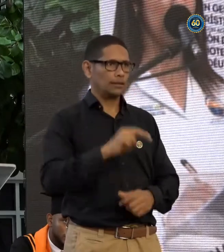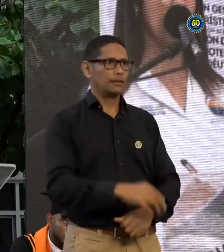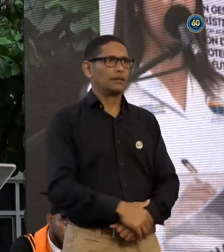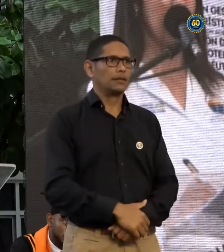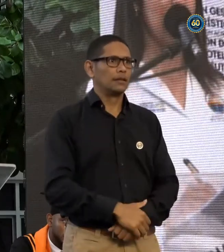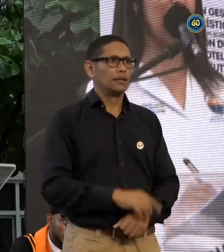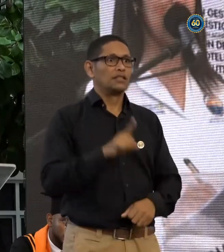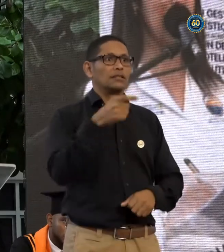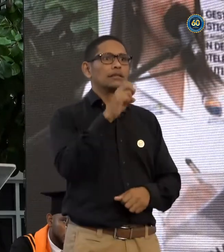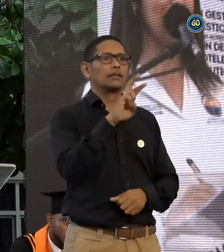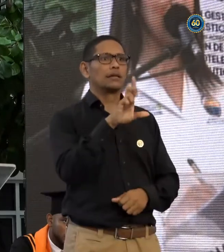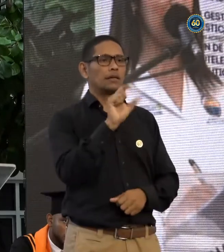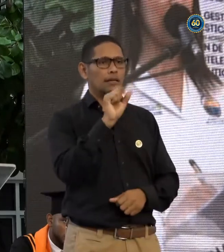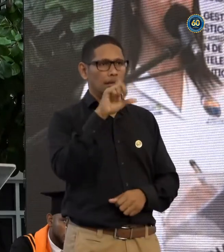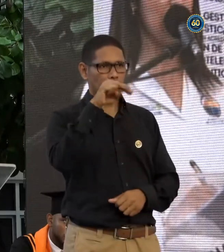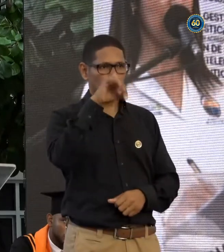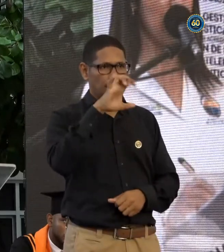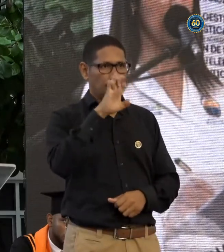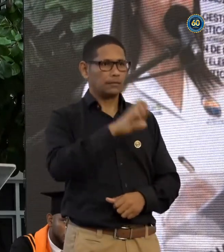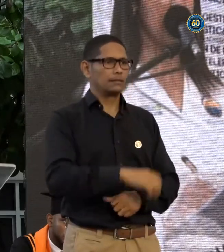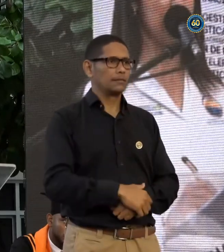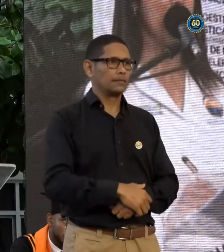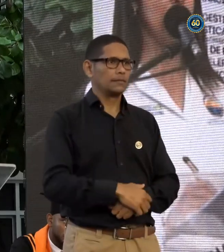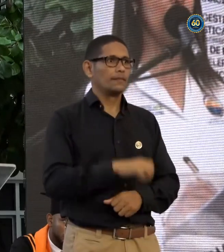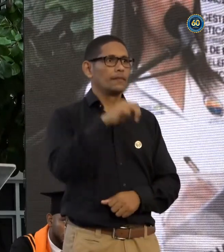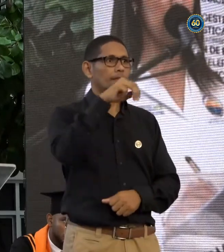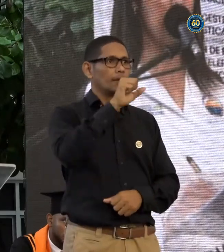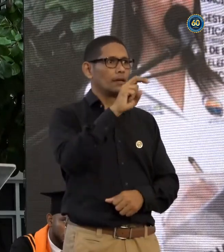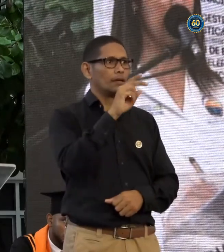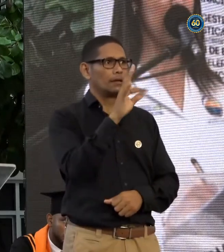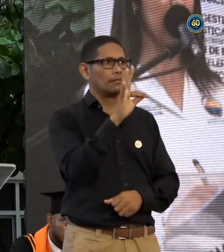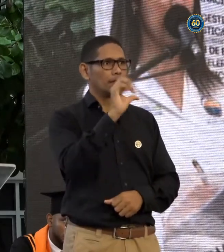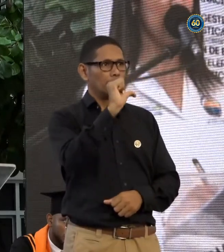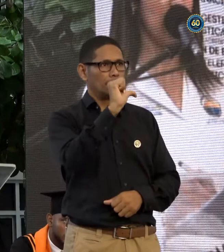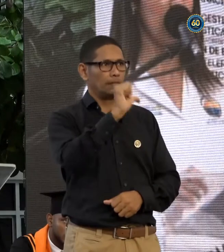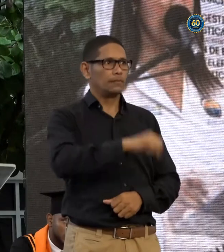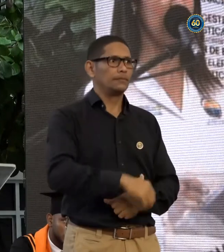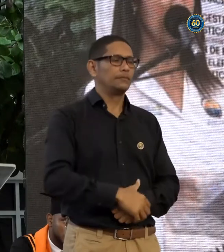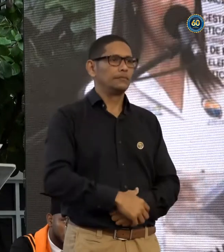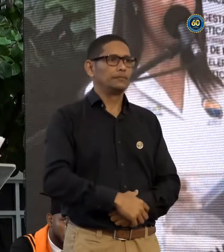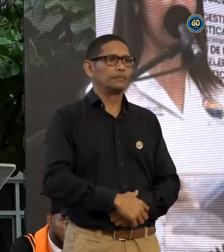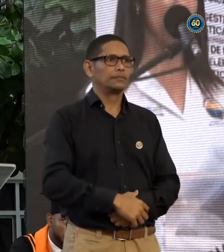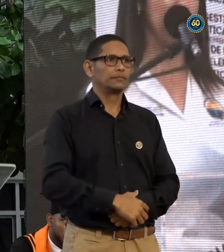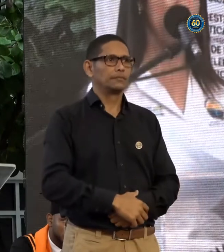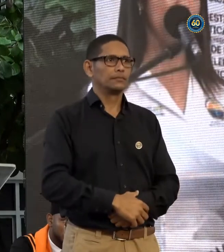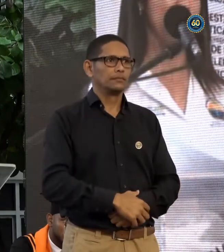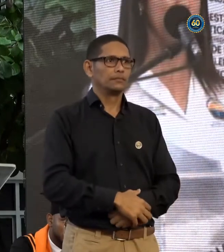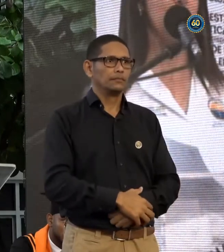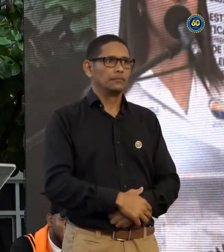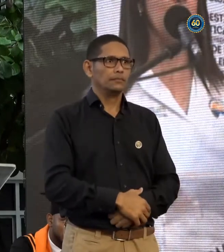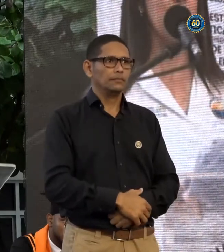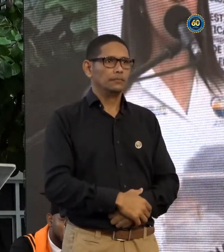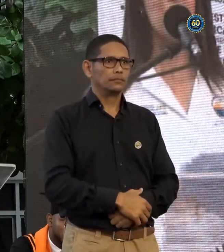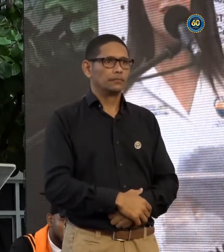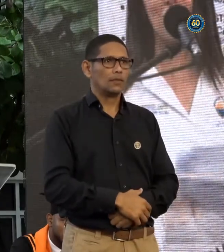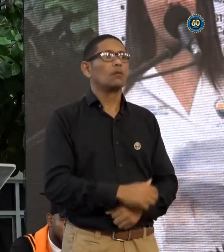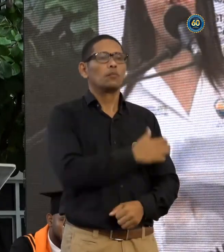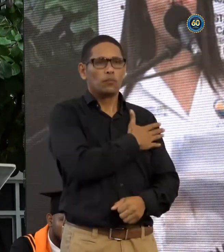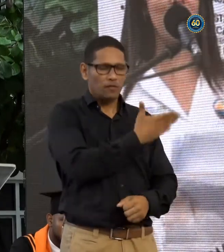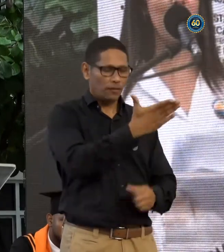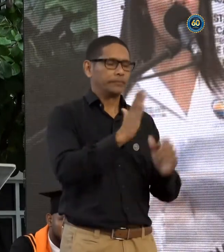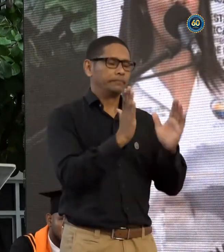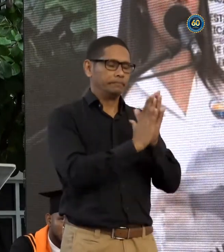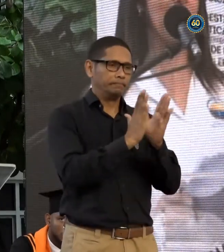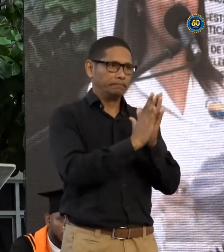Geraldine Sarmiento Rodríguez Martha Brigitte rojas Aguilar solicita un fuerte aplauso para